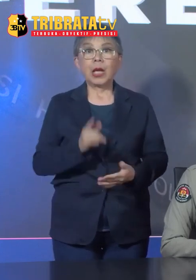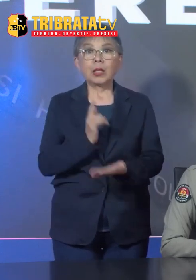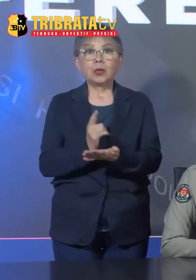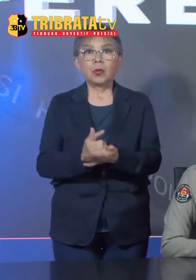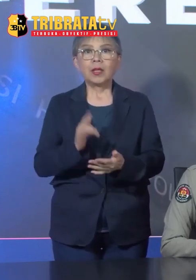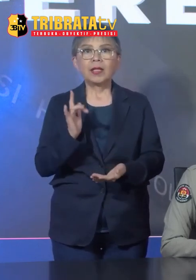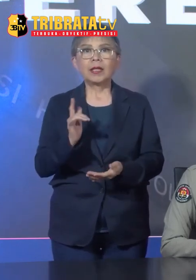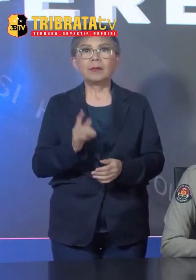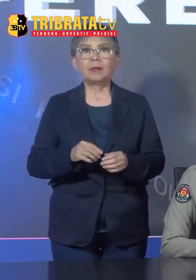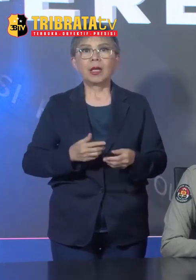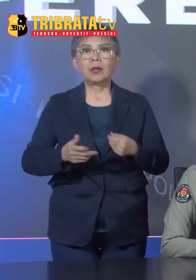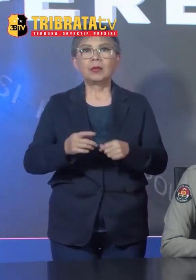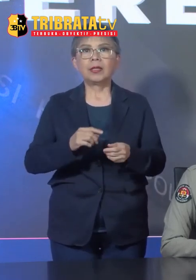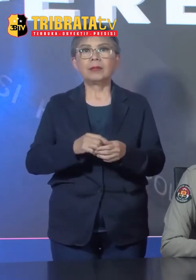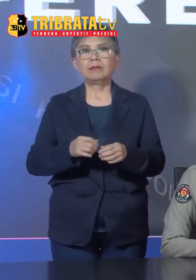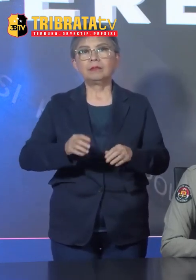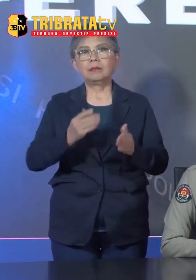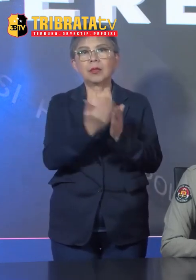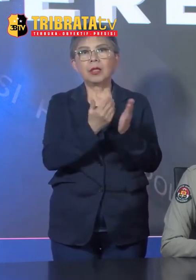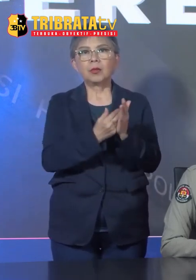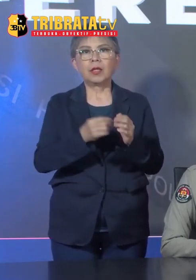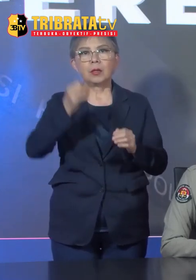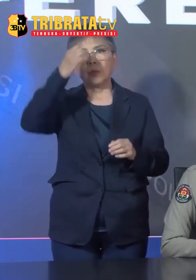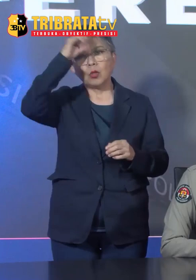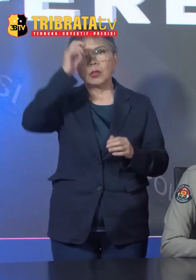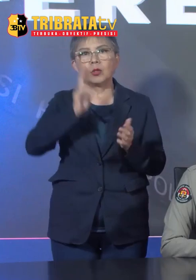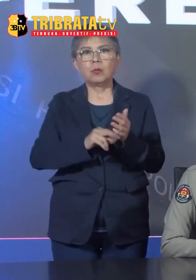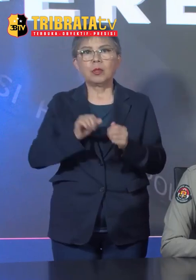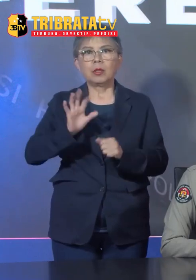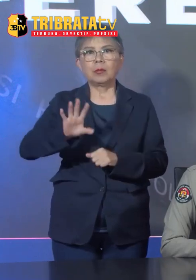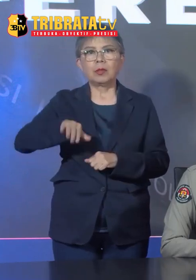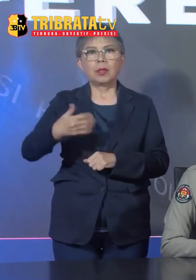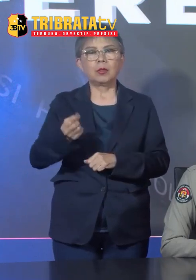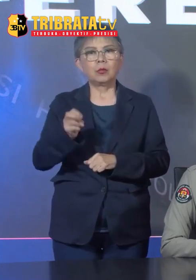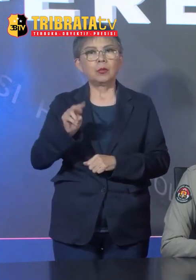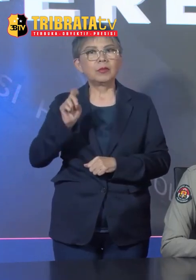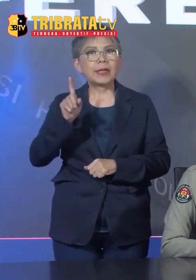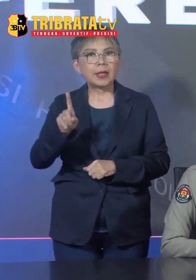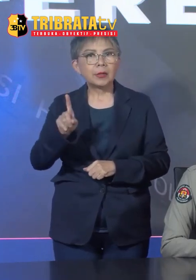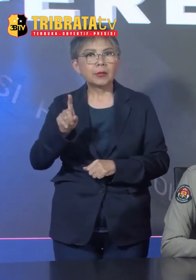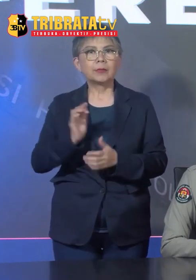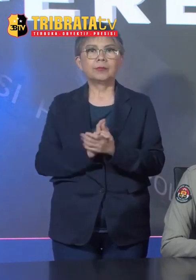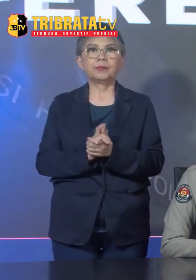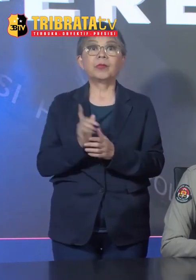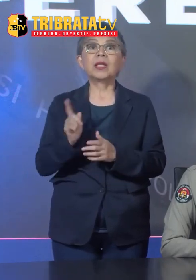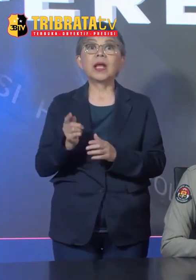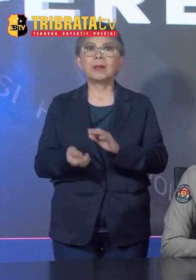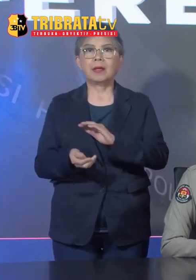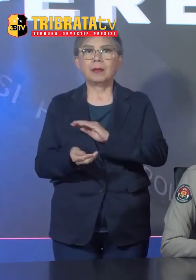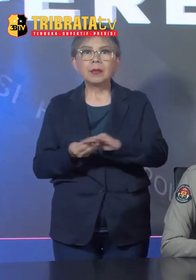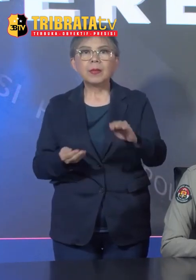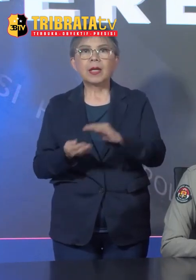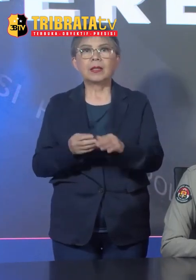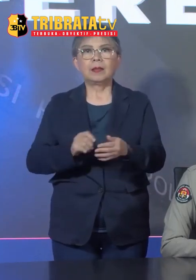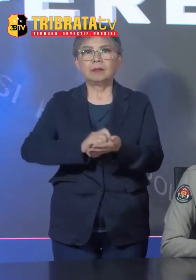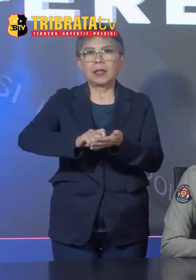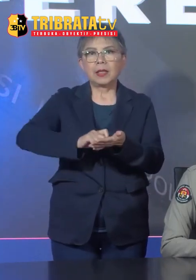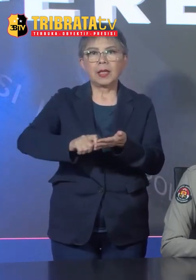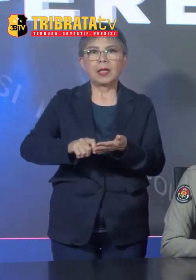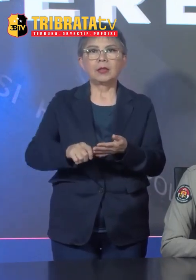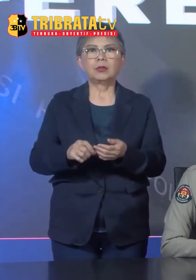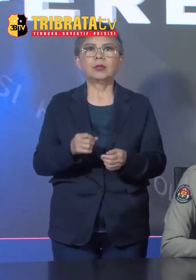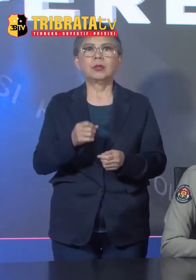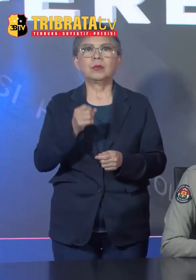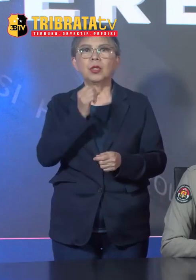tetap diberlakukan dalam peraturan kepolisian nomor 5 tahun 2021 tentang penerbitan dan